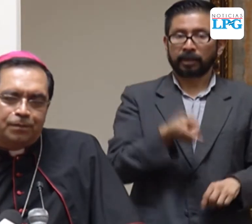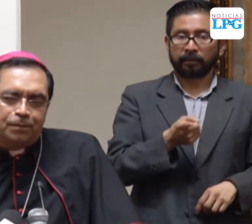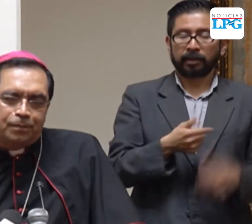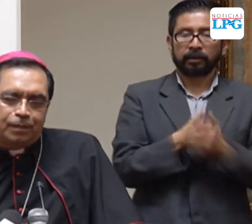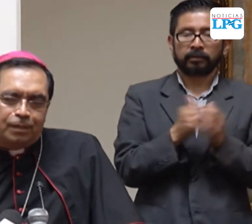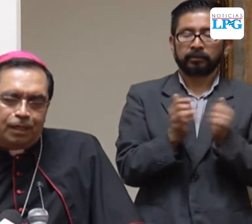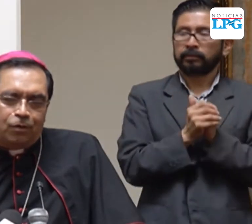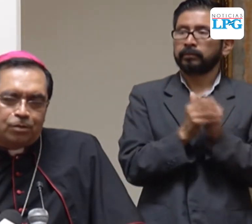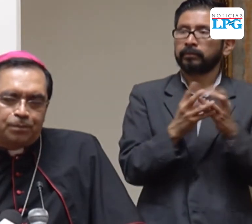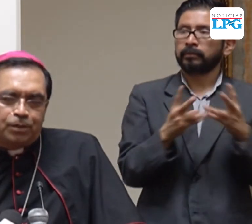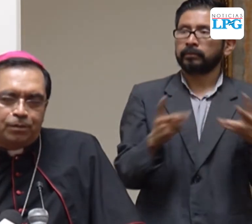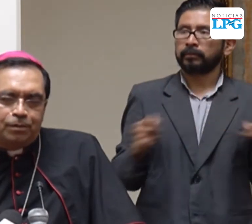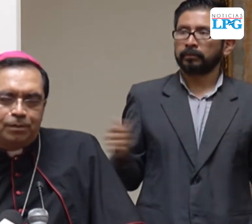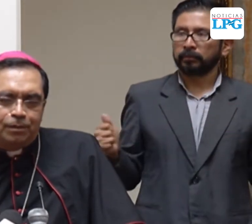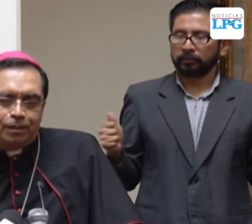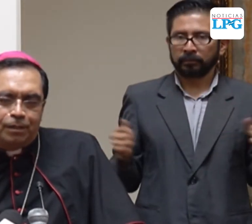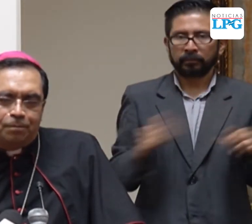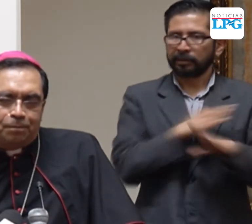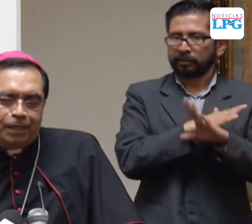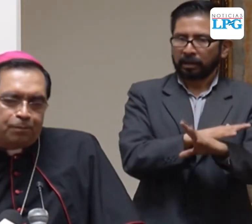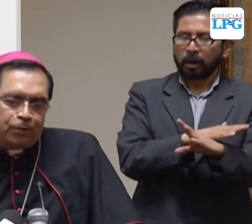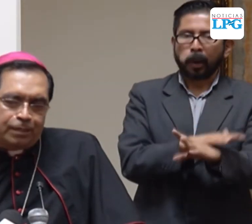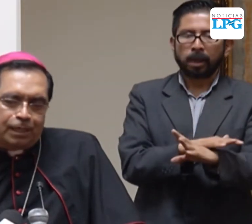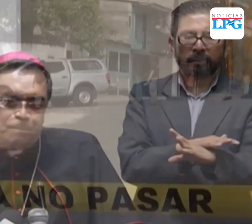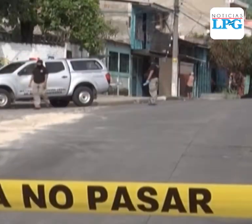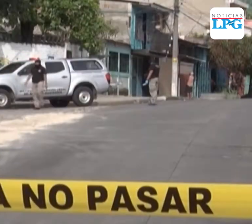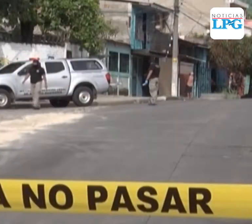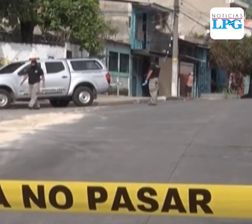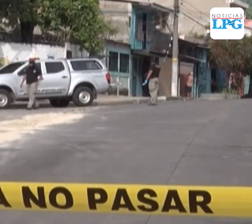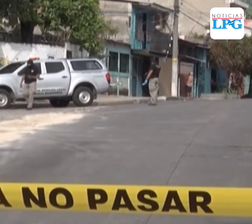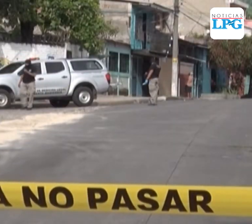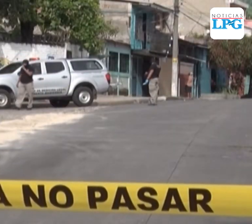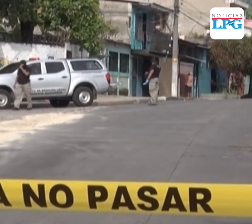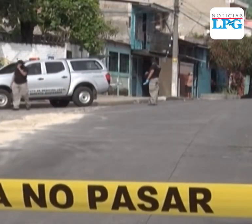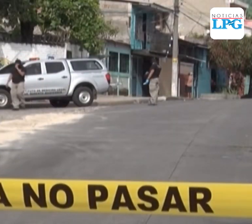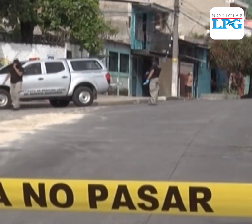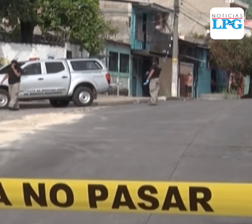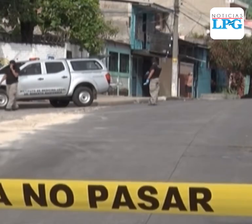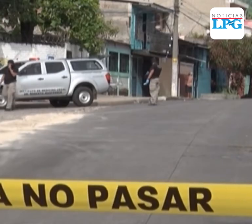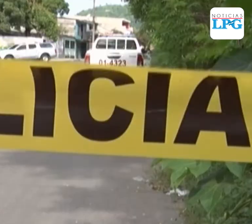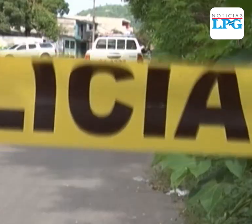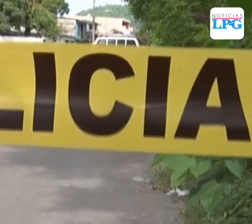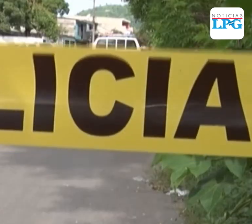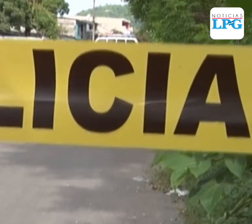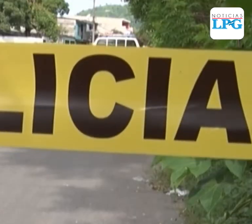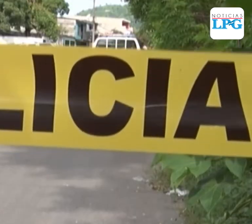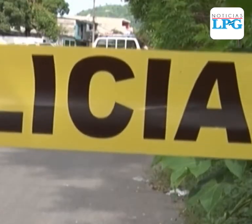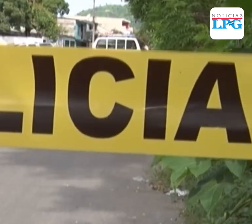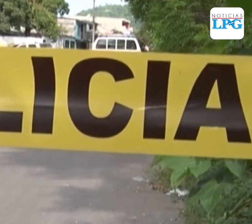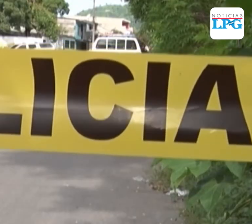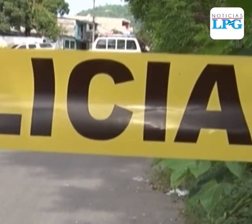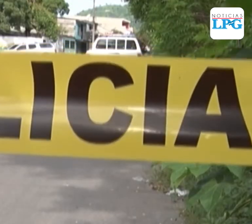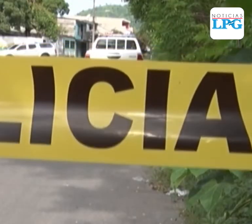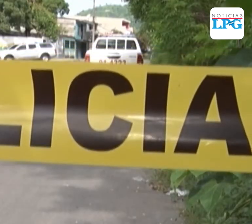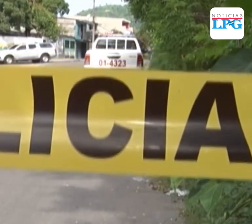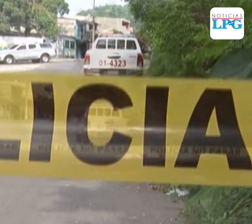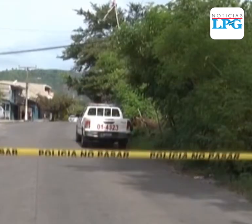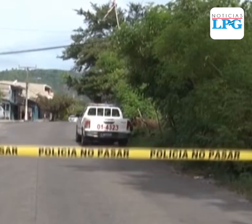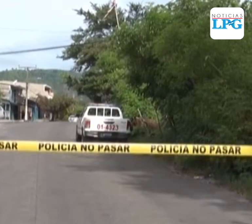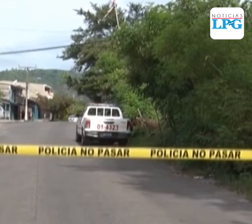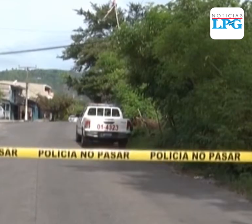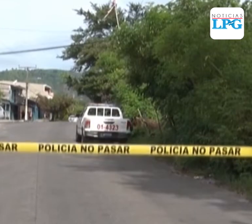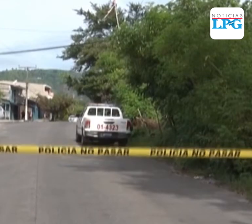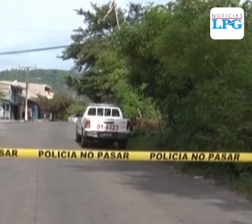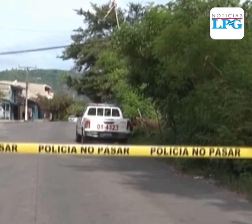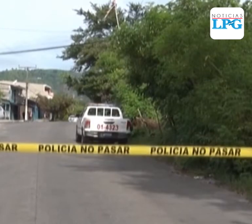situación de corrupción para progresar. En cuanto a la reducción de los homicidios, el arzobispo de San Salvador